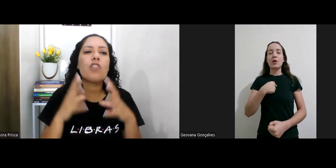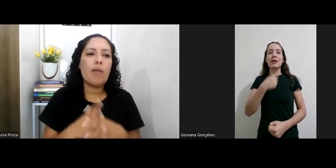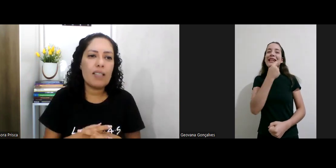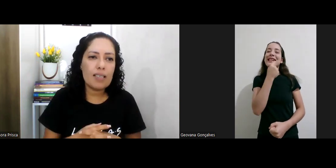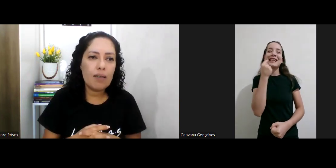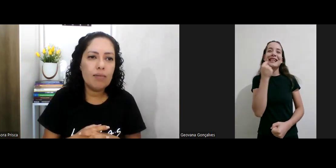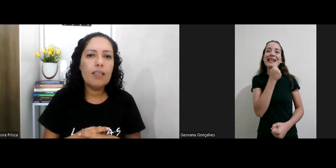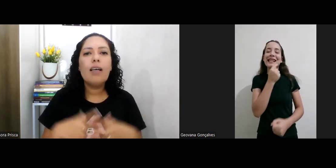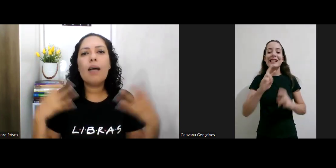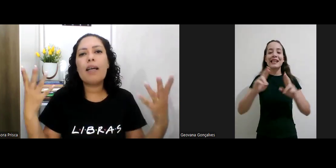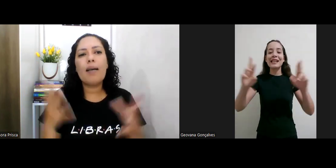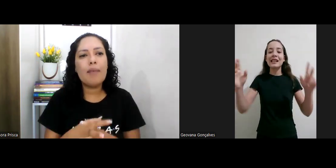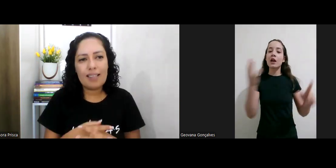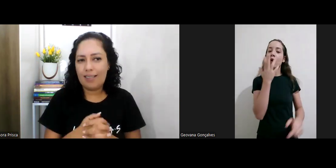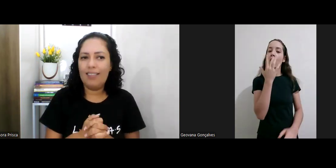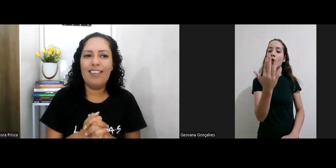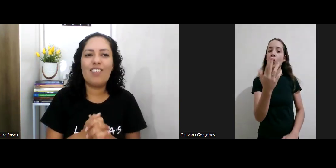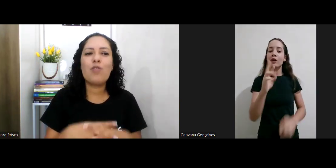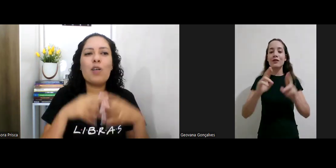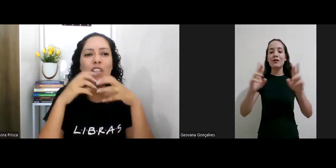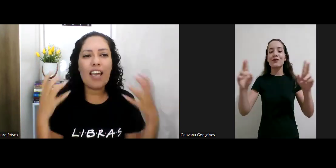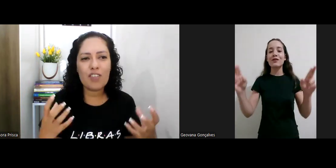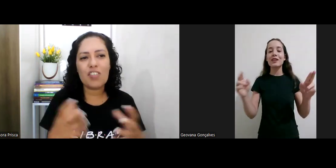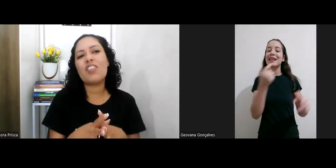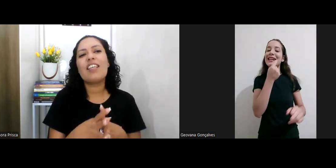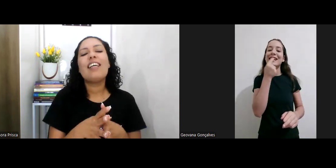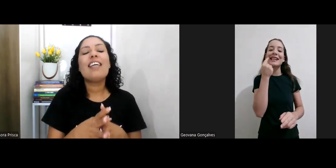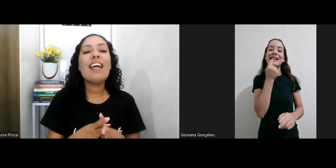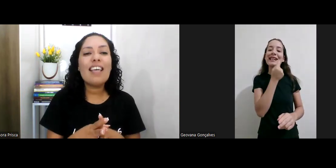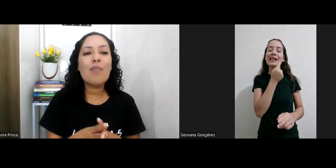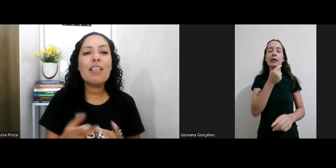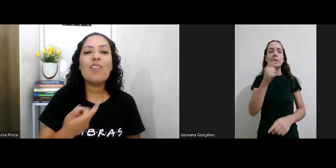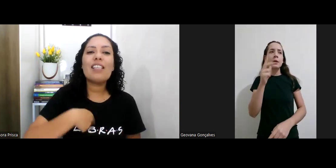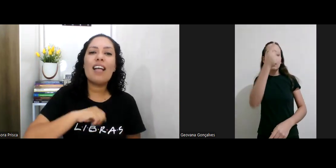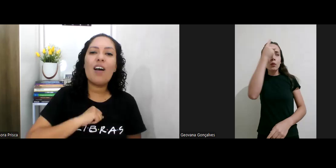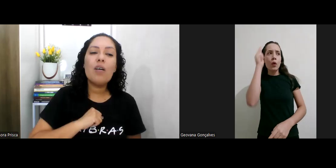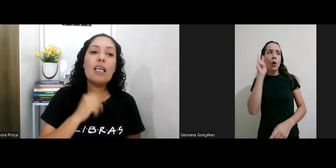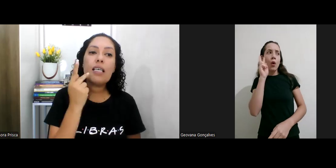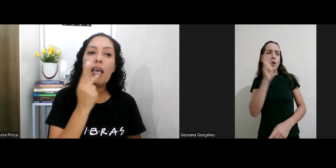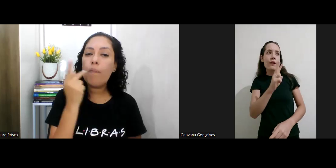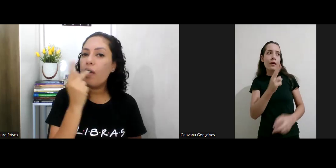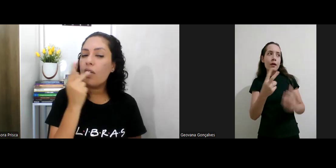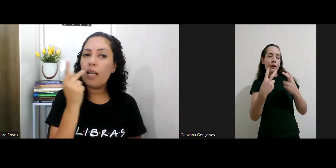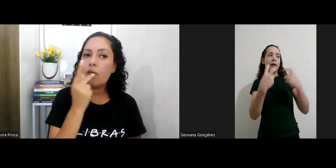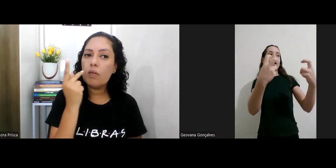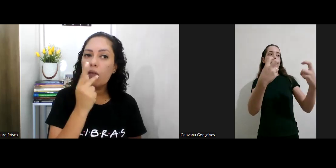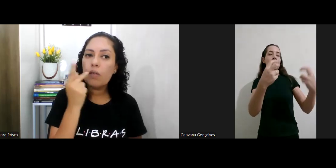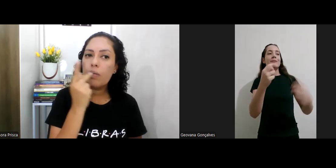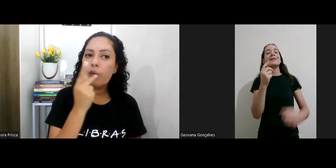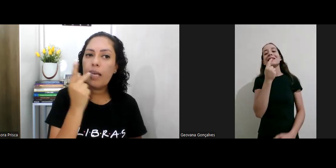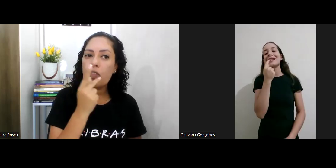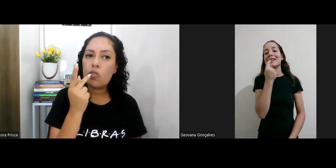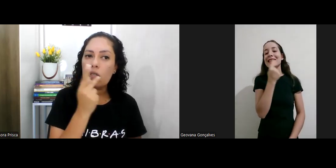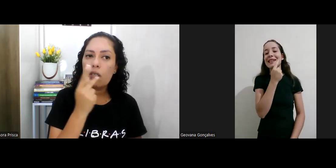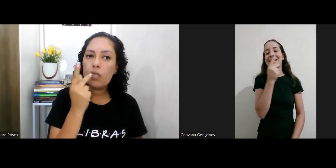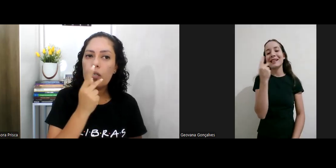O que que mais te chamava atenção? A minha cabeça, os meus dentes. E aí ela me deu um sinal que era um P virado